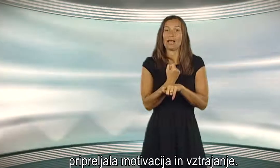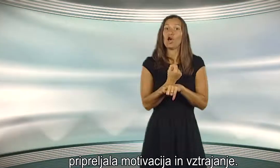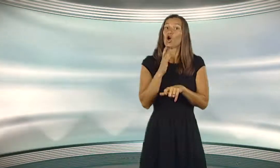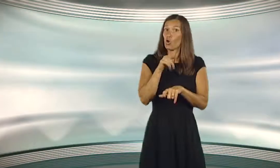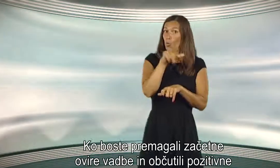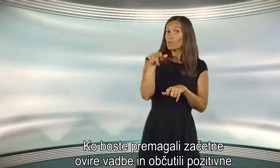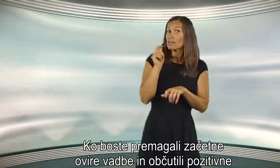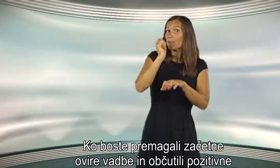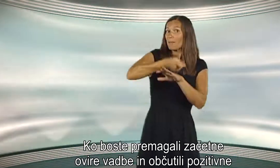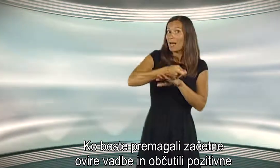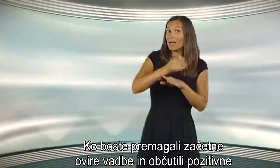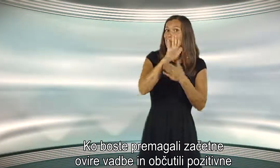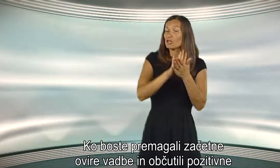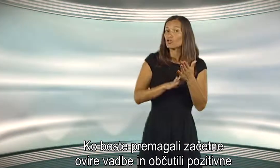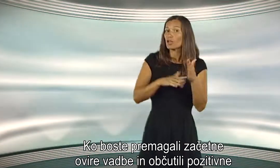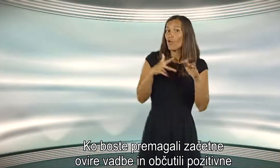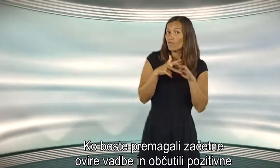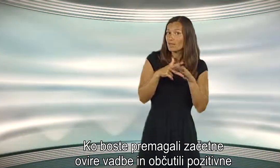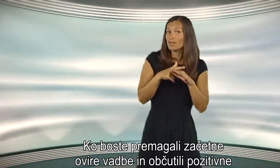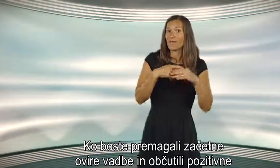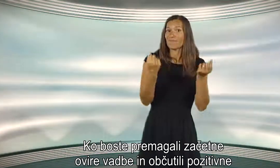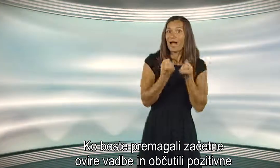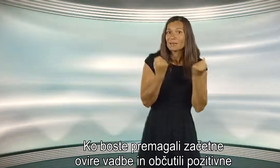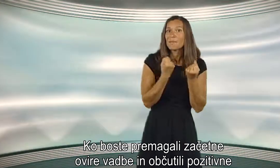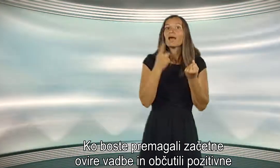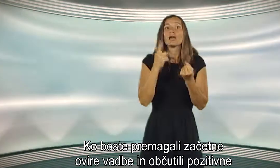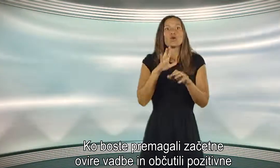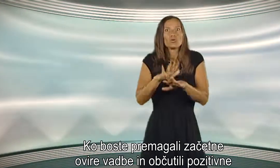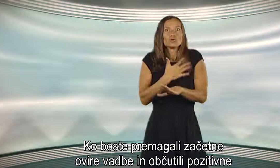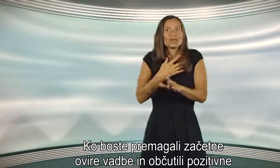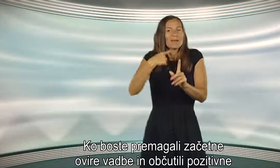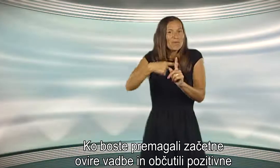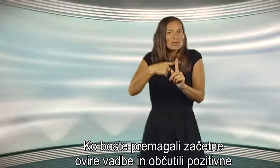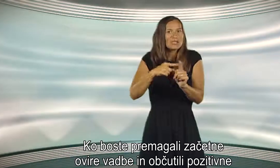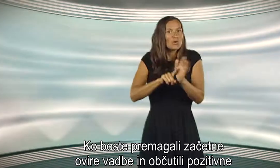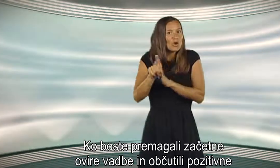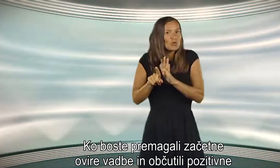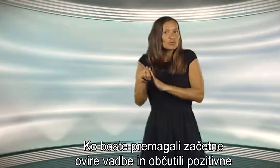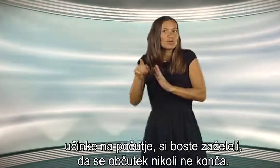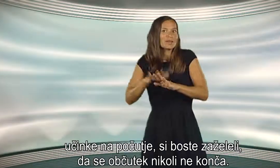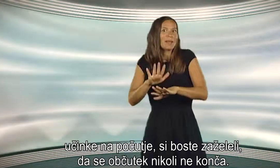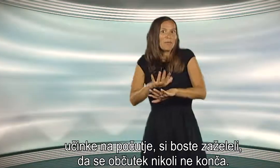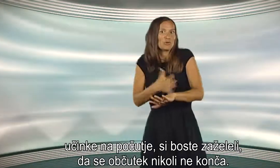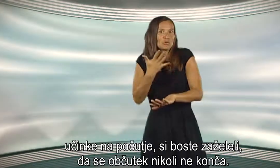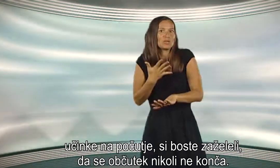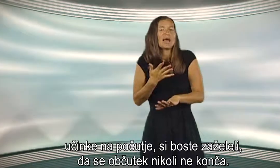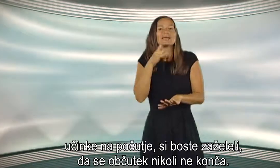Ko boste premagali začetne ovire vadbe in občutili pozitivne učinke na počutje, si boste zaželeli, da se